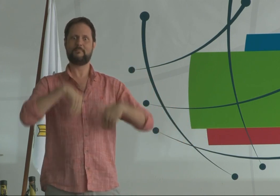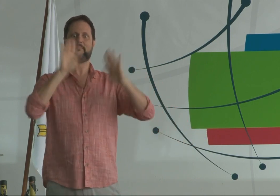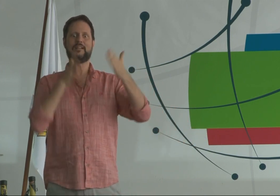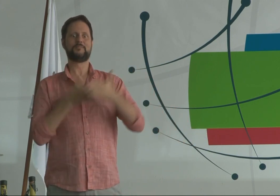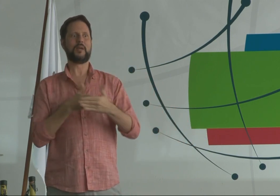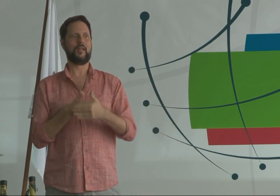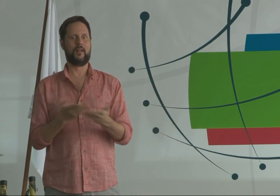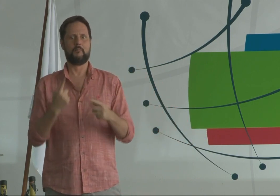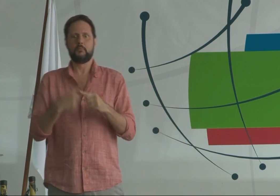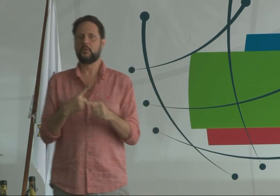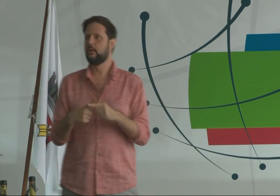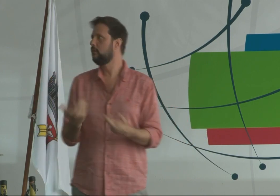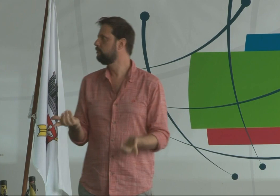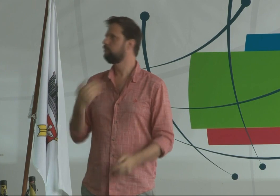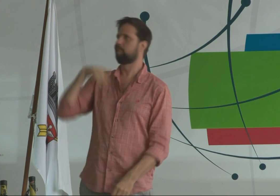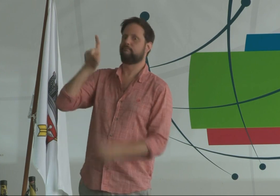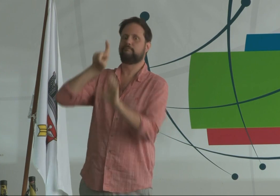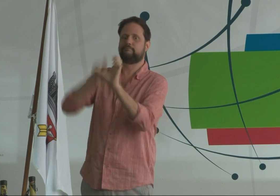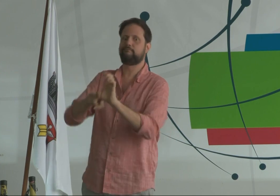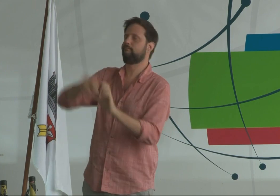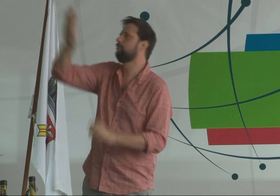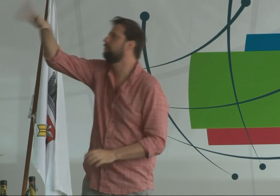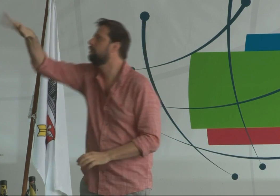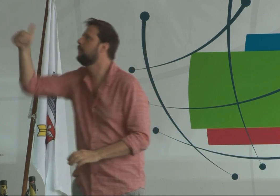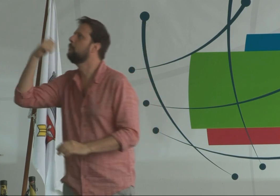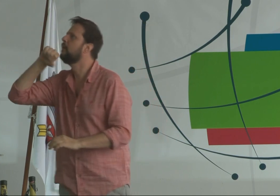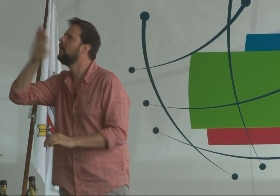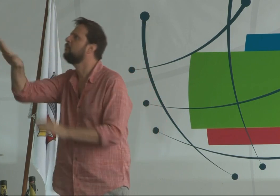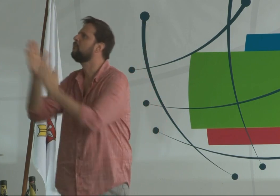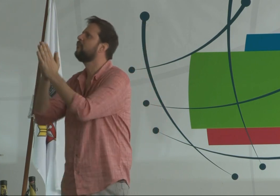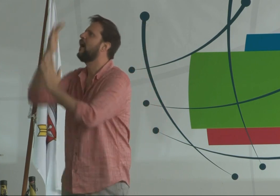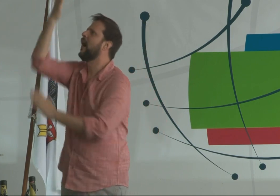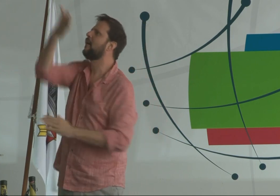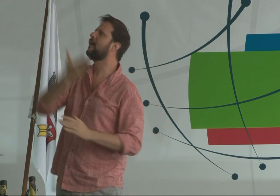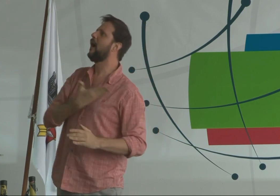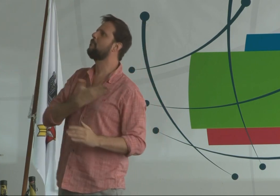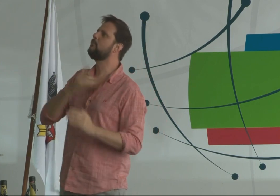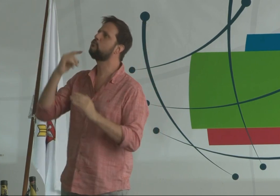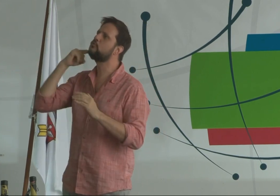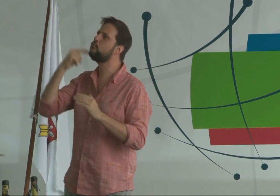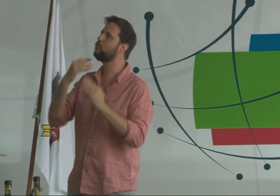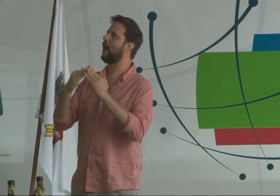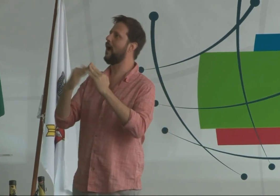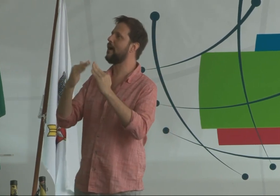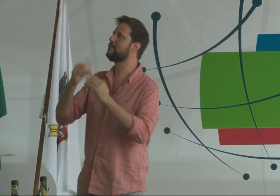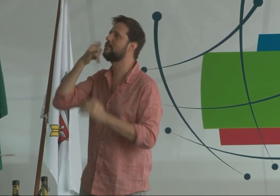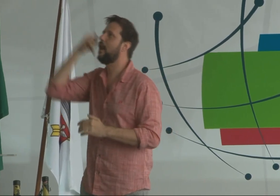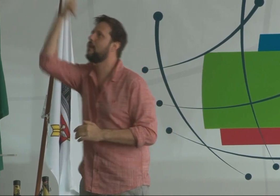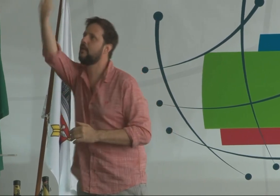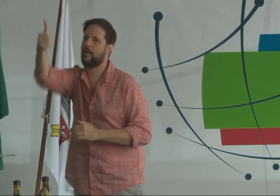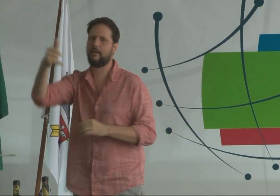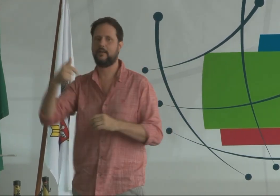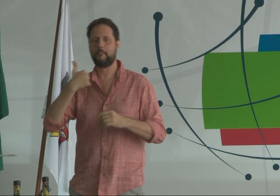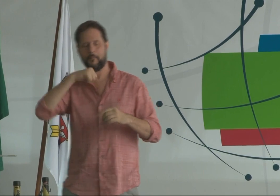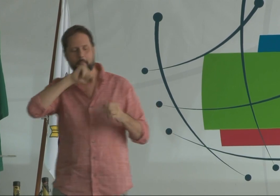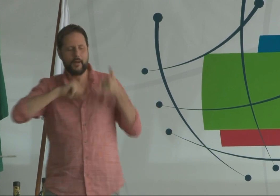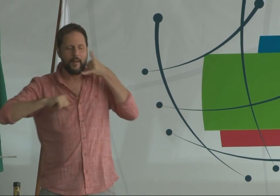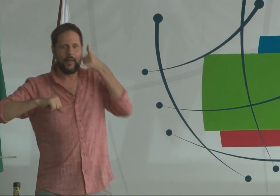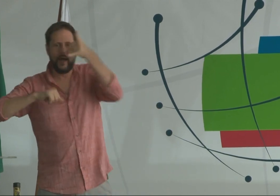barreiras em relação à relação do que a gente tem hoje. Então, a gente tinha sempre uma relação de dependência com o pai. é falar, eu